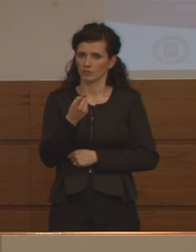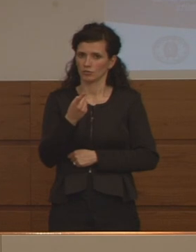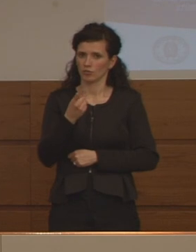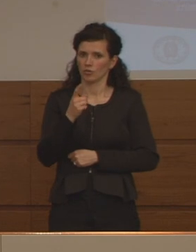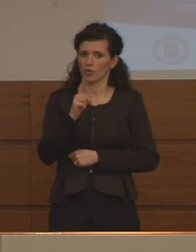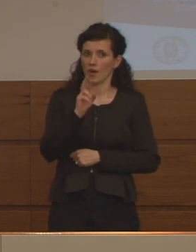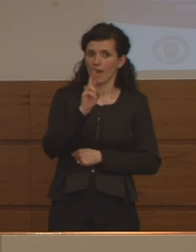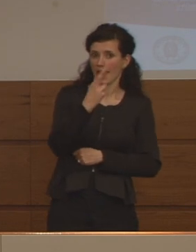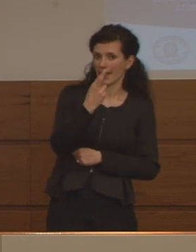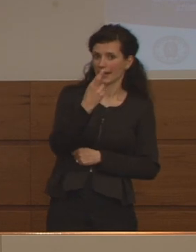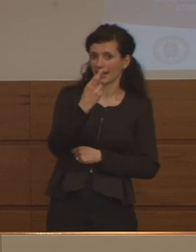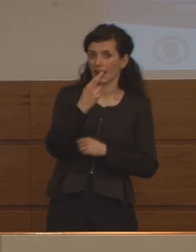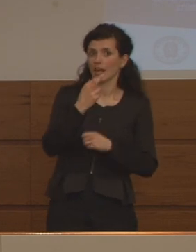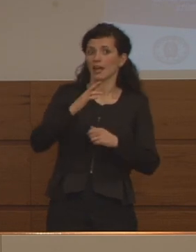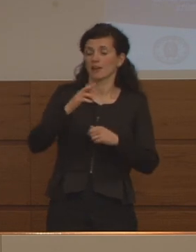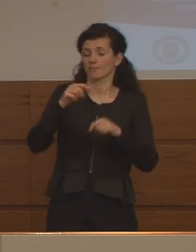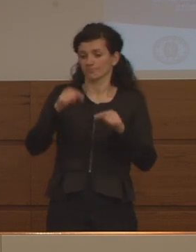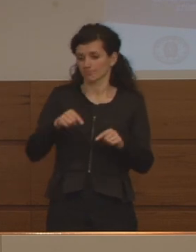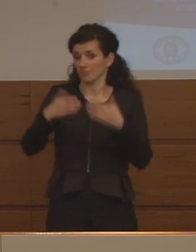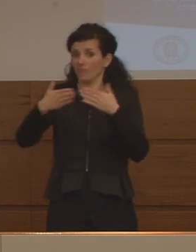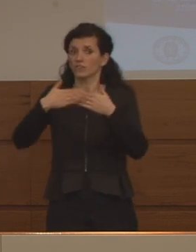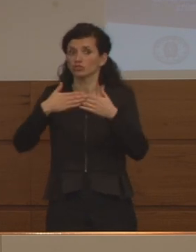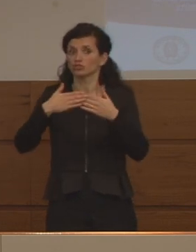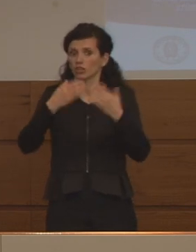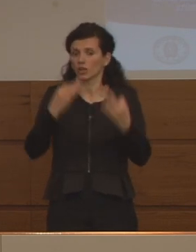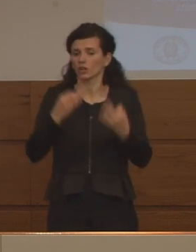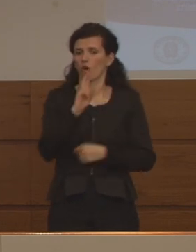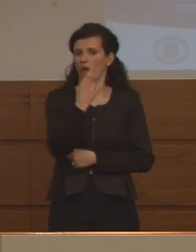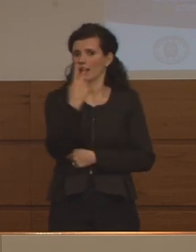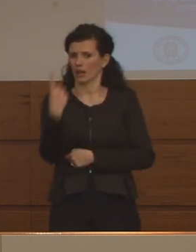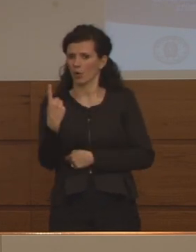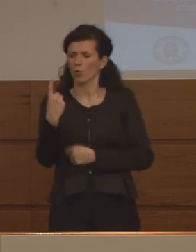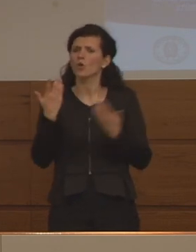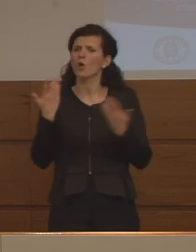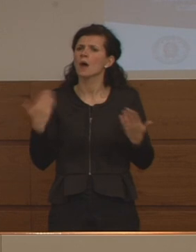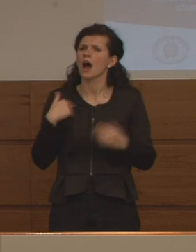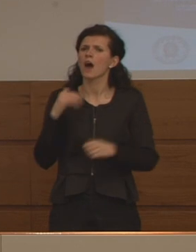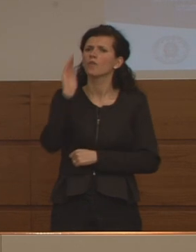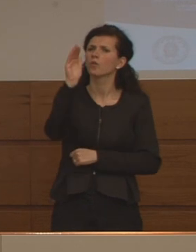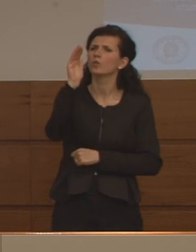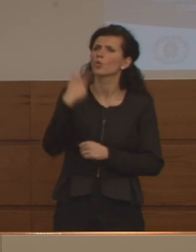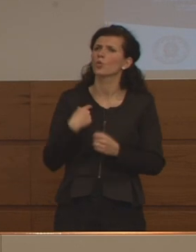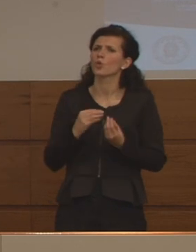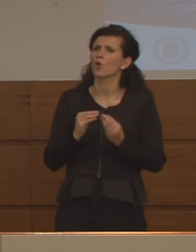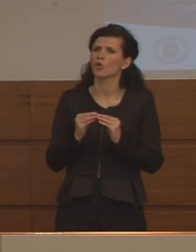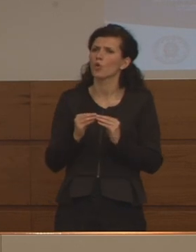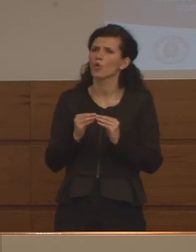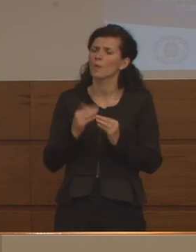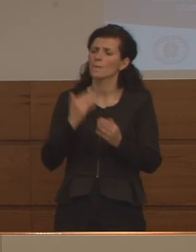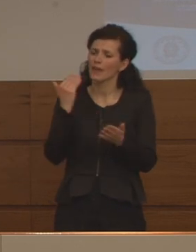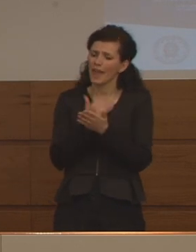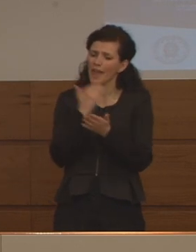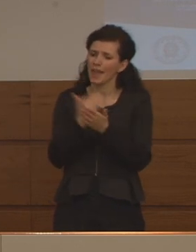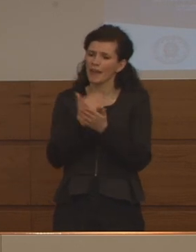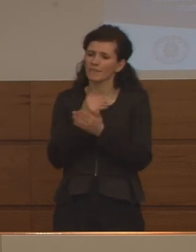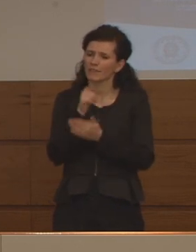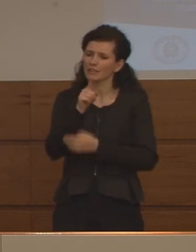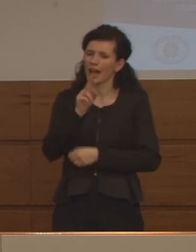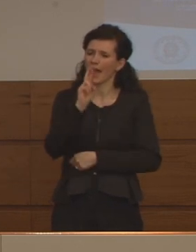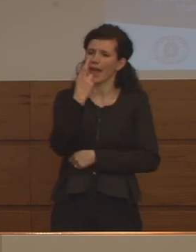a 1 e quindi questa è una cosa importante però come faremo in futuro è evitare che questo questo numero torni a salire